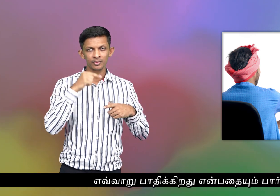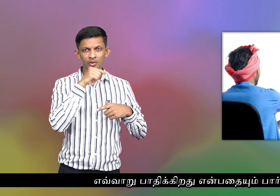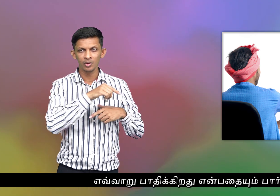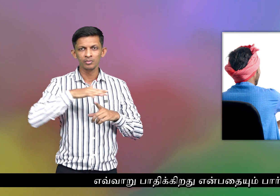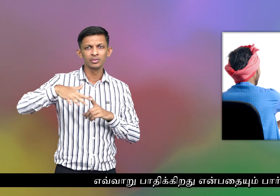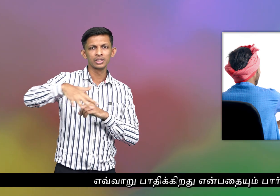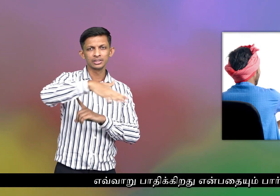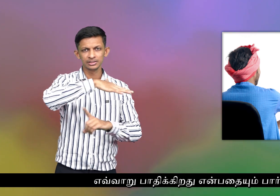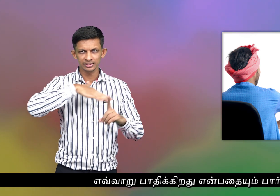பார்க்கலாம்.